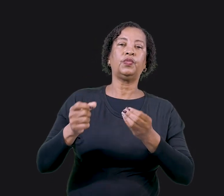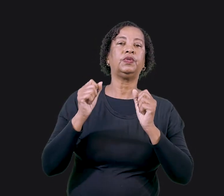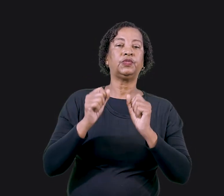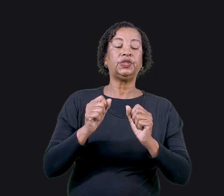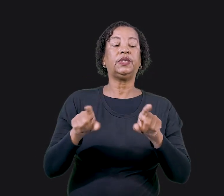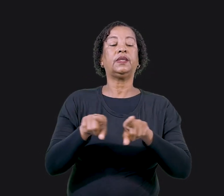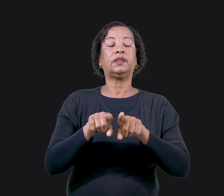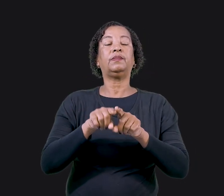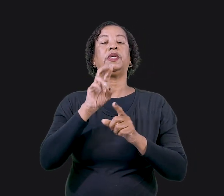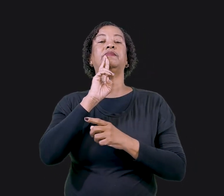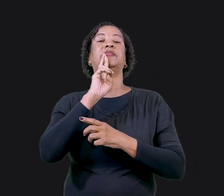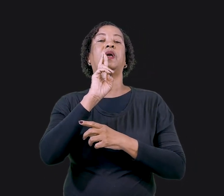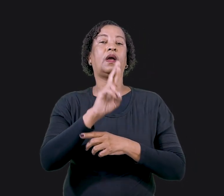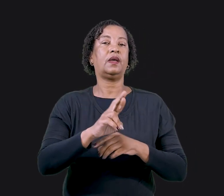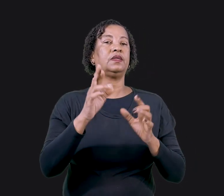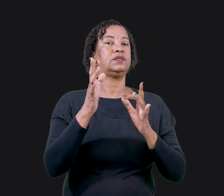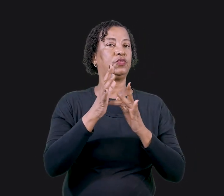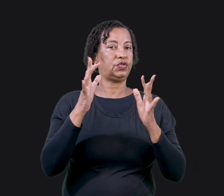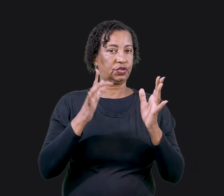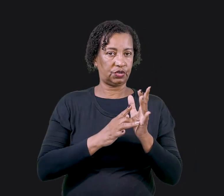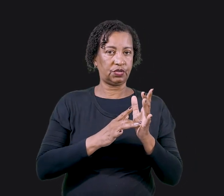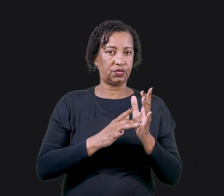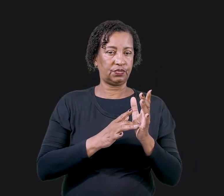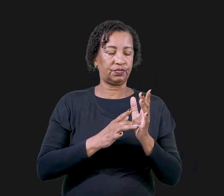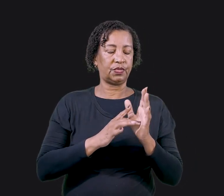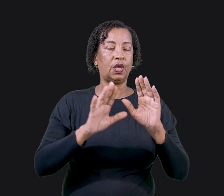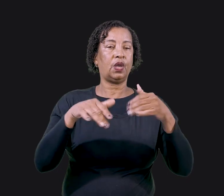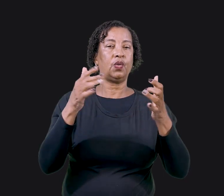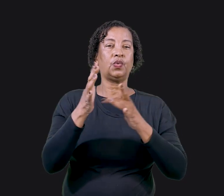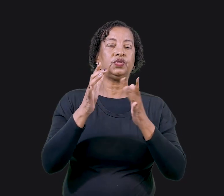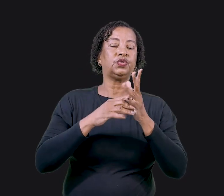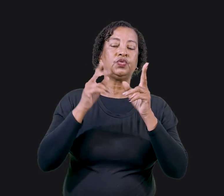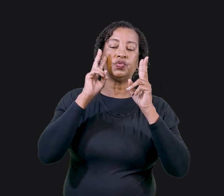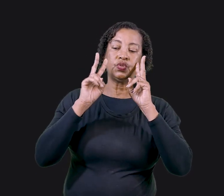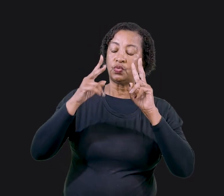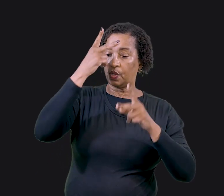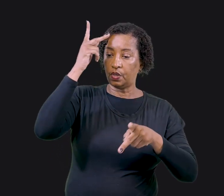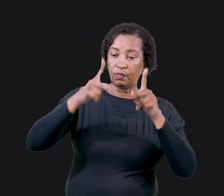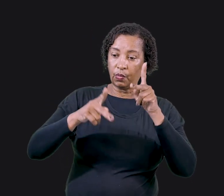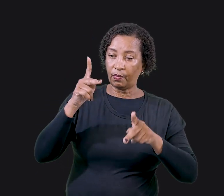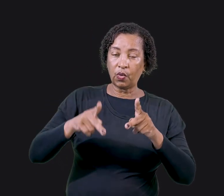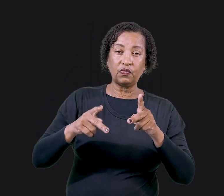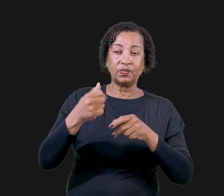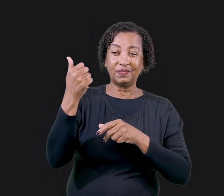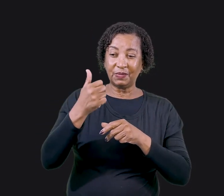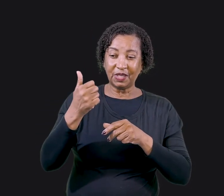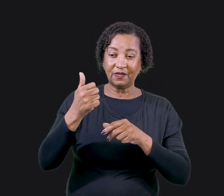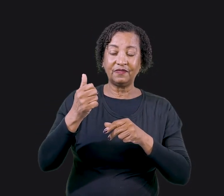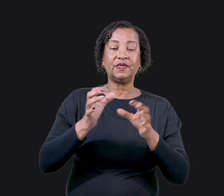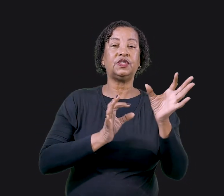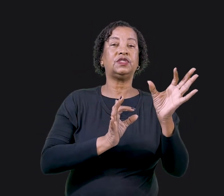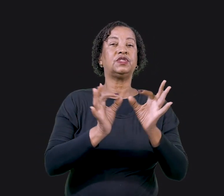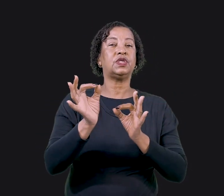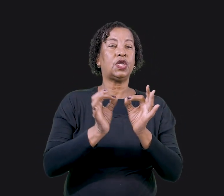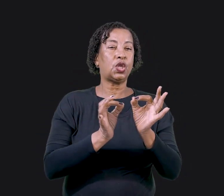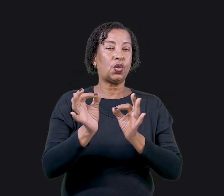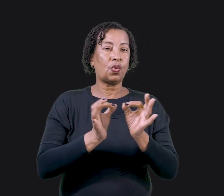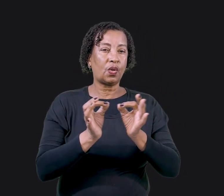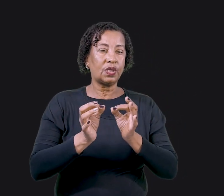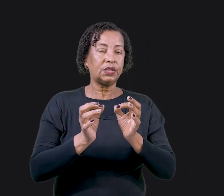resposta. Por isso, quando Jesus olha para as multidões pela primeira vez e organiza o primeiro retiro espiritual cristão, encontramos